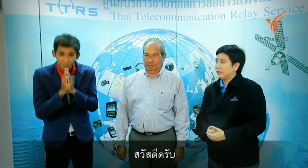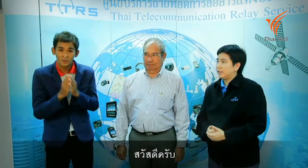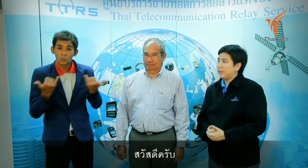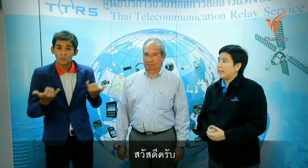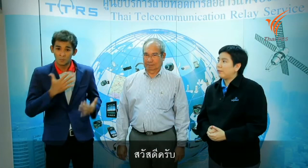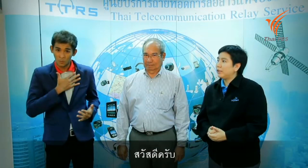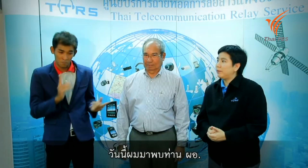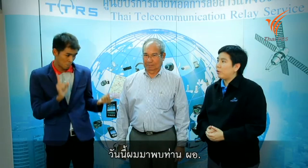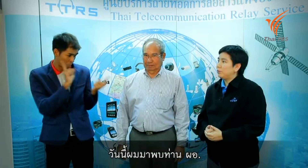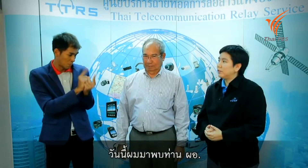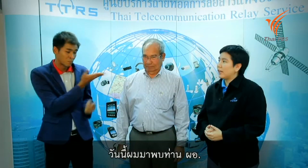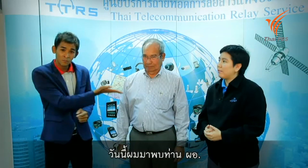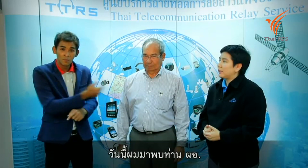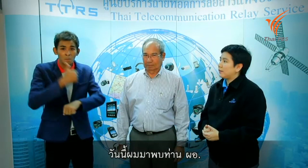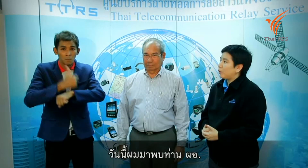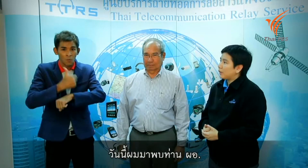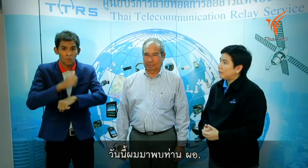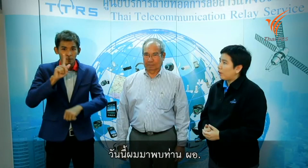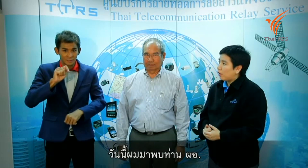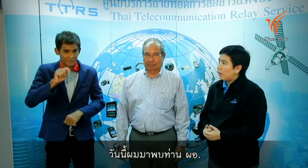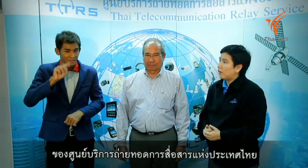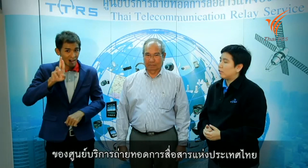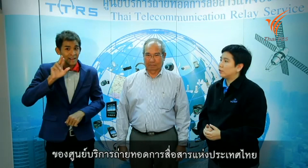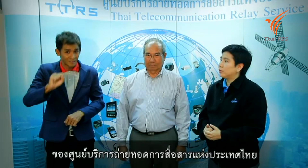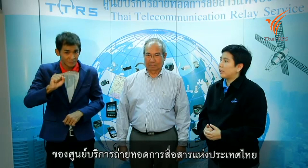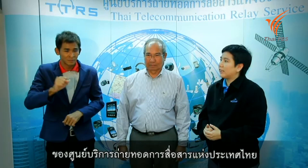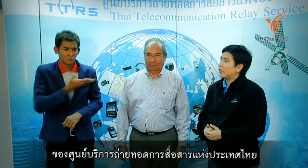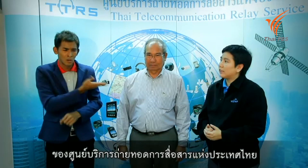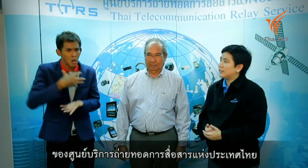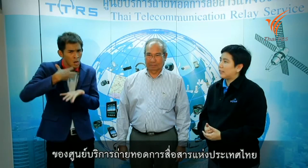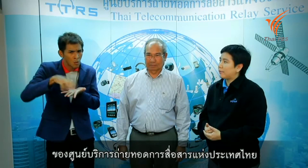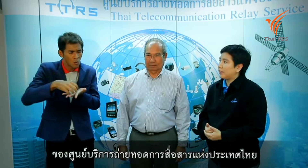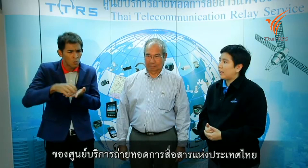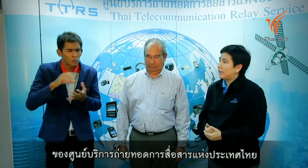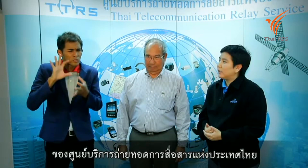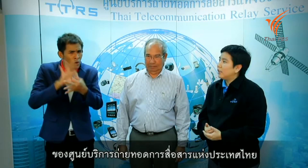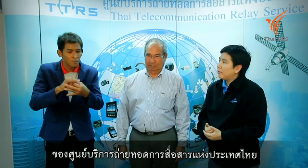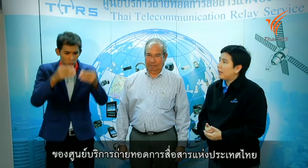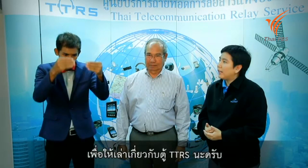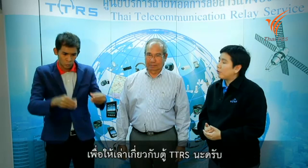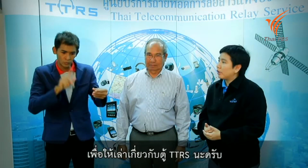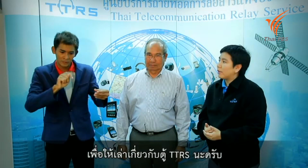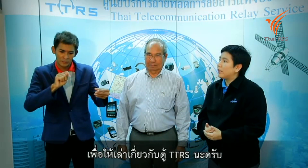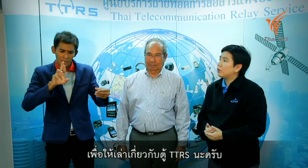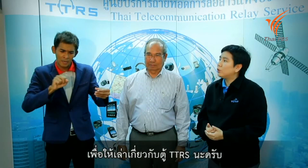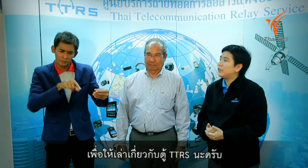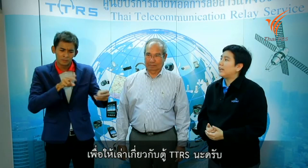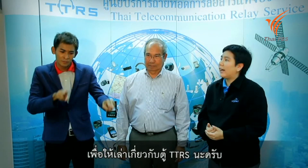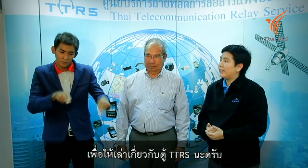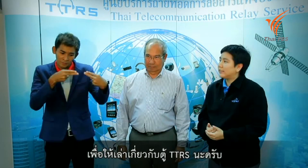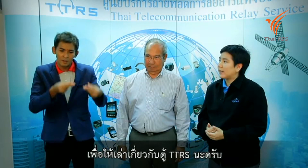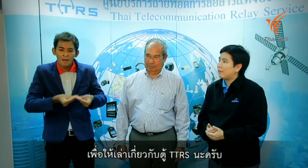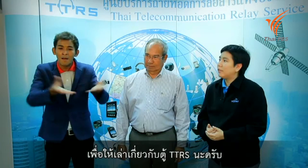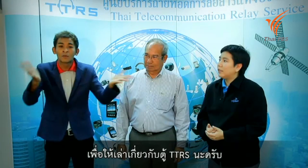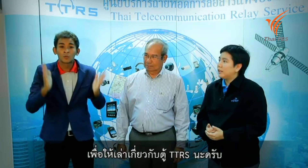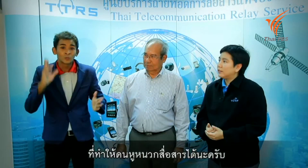สวัสดีครับวันนี้ผมมาพบกับท่านผอ.ของศูนย์บริการถ่ายทอดการสื่อสารแห่งประเทศไทยครับเพื่อให้เล่าเกี่ยวกับตู้